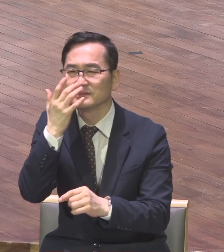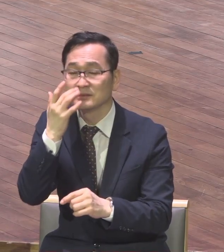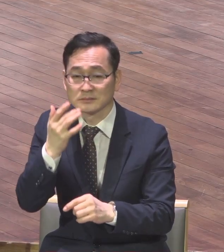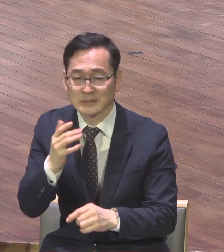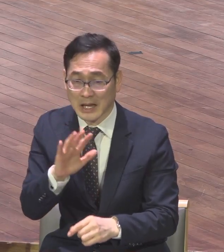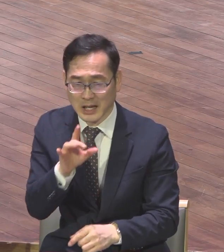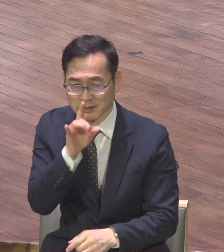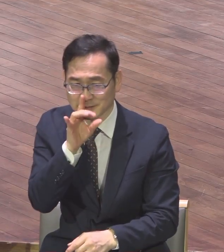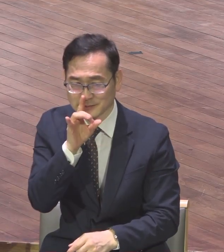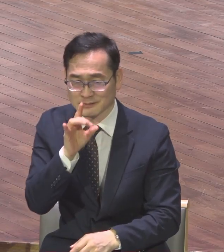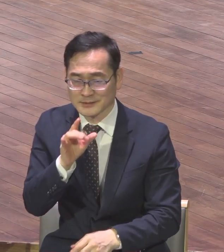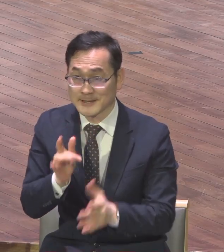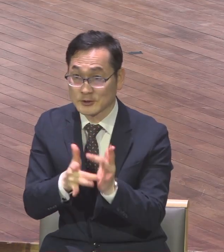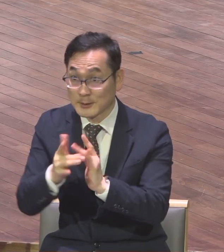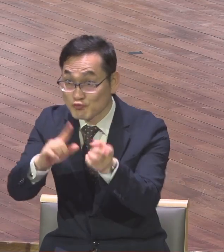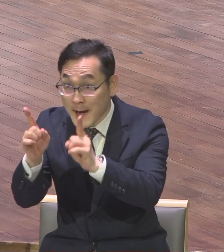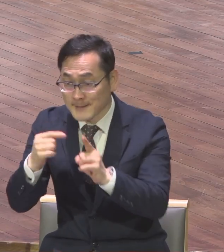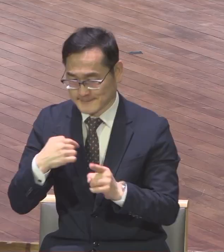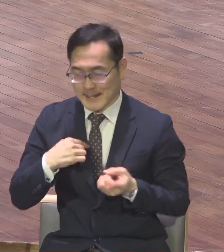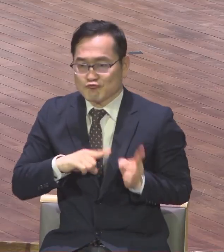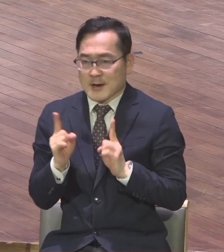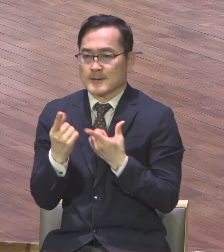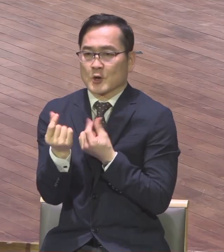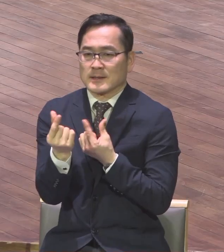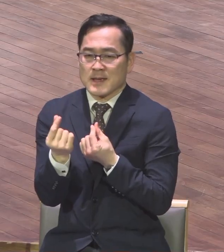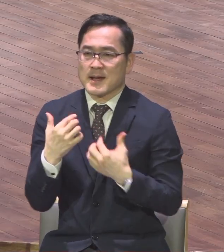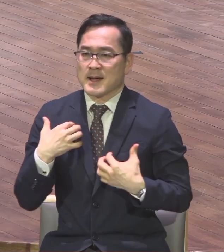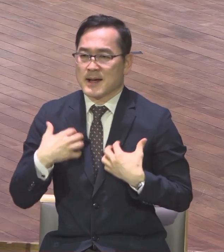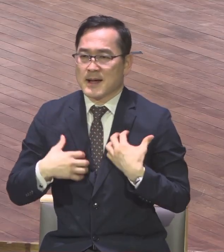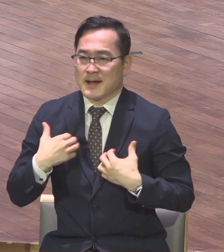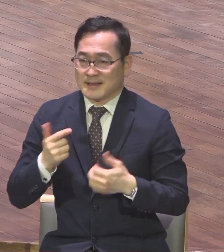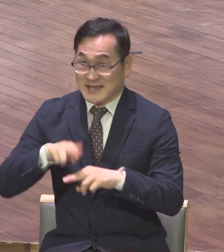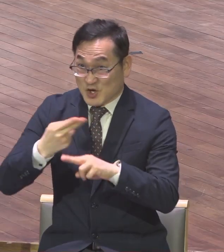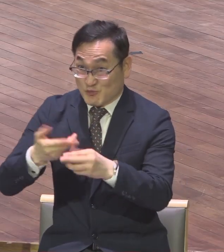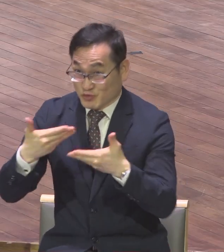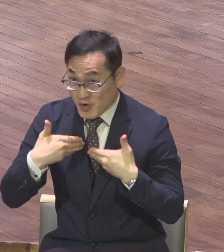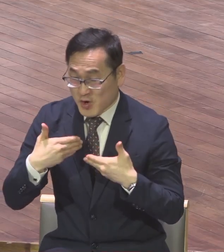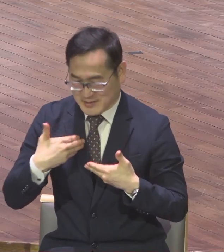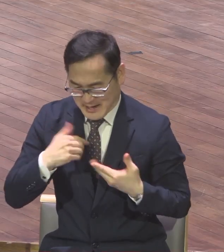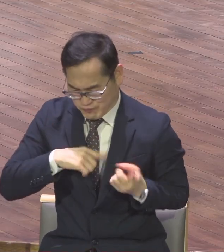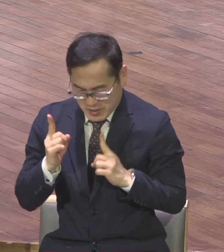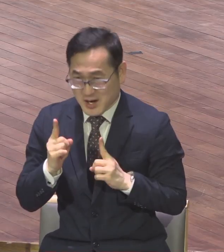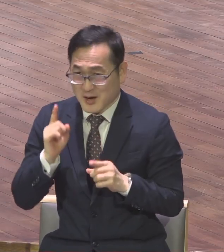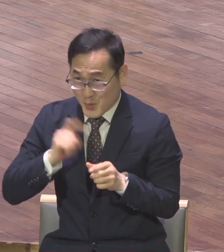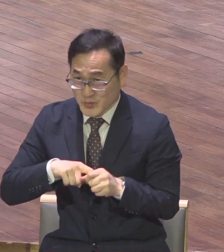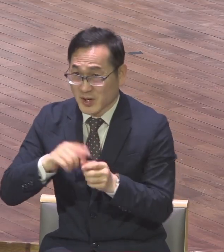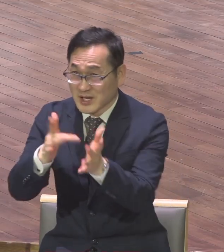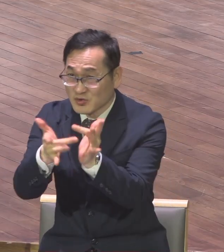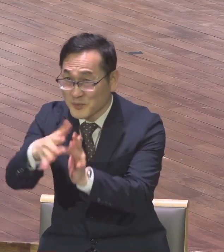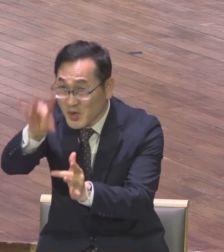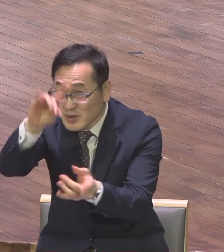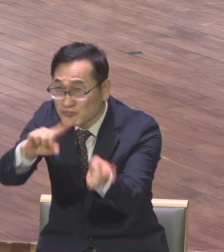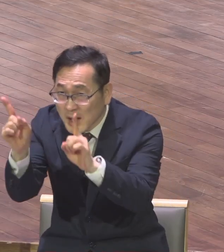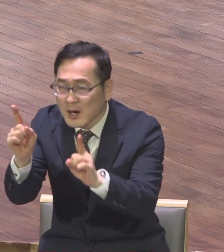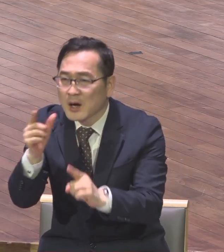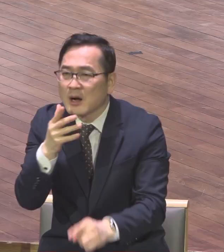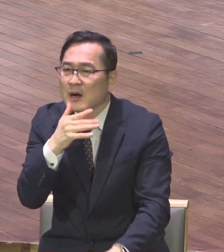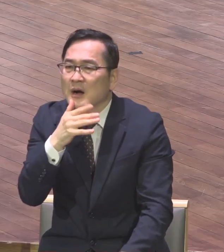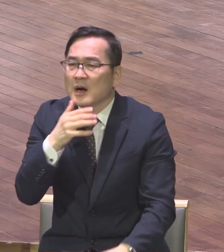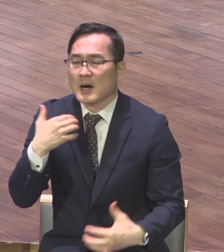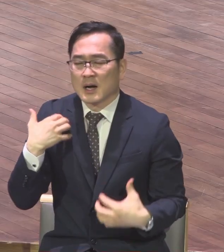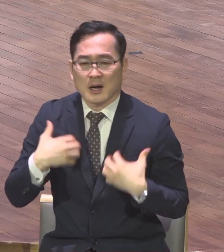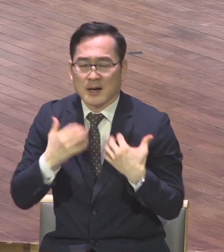아멘. 예수님의 부활이 나에게 주신 선물이다. 나를 부활시키기 위해서 이